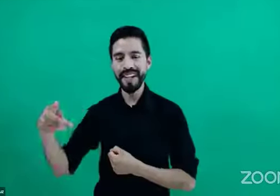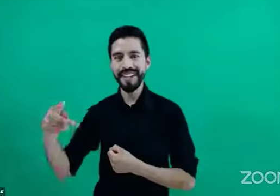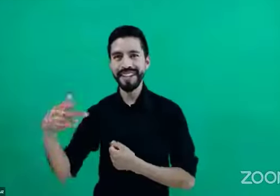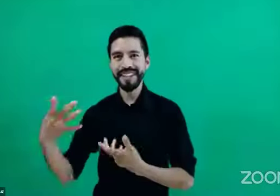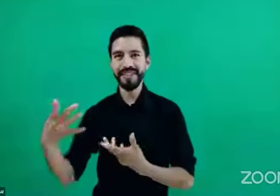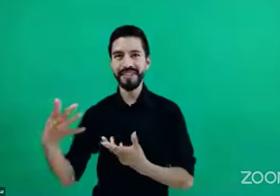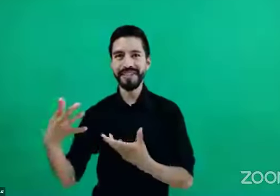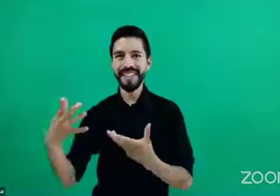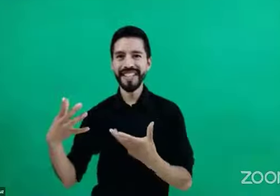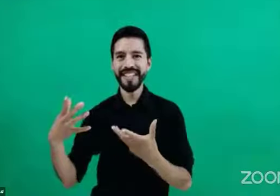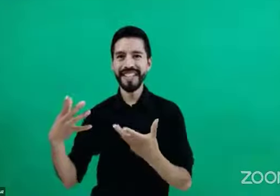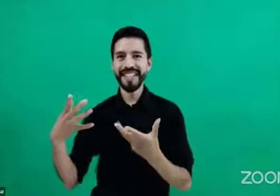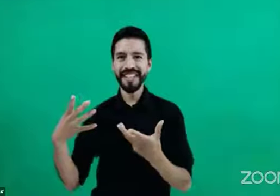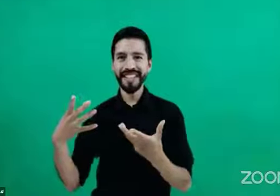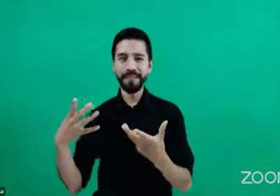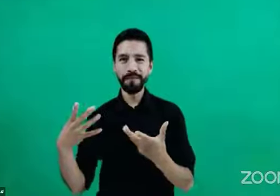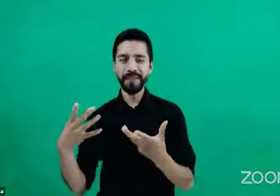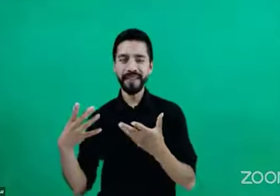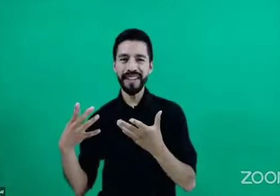lengua. Entonces,